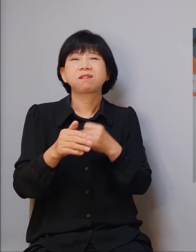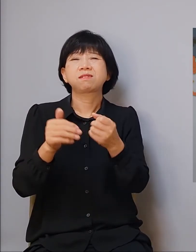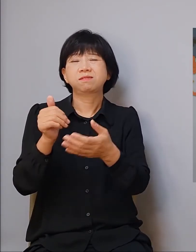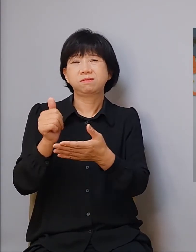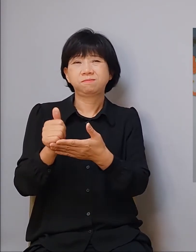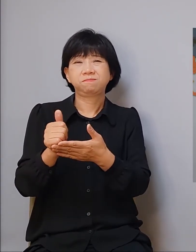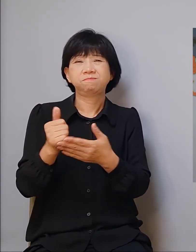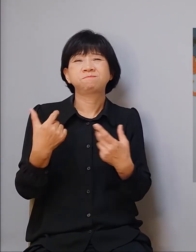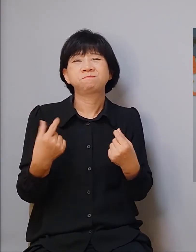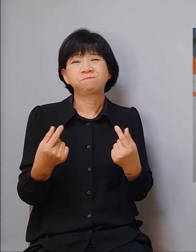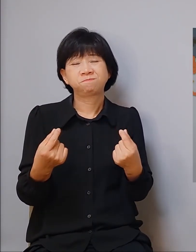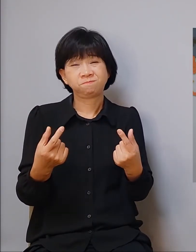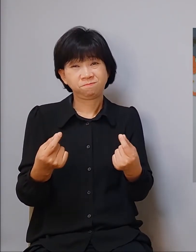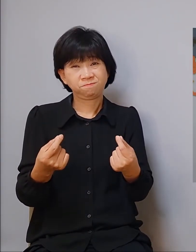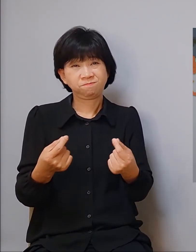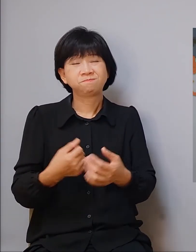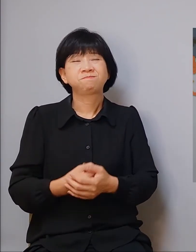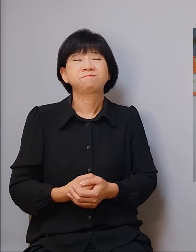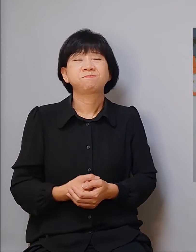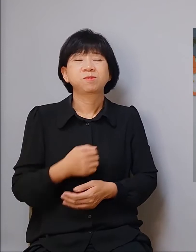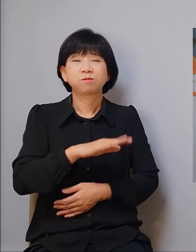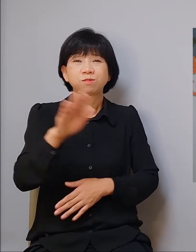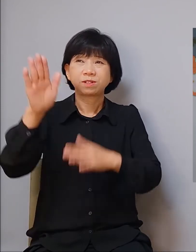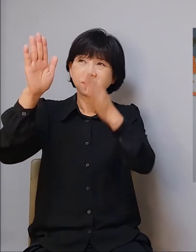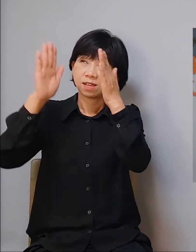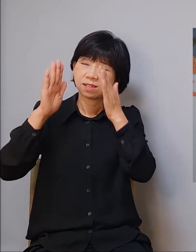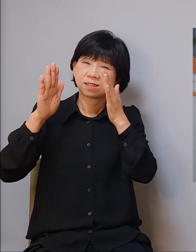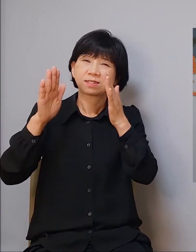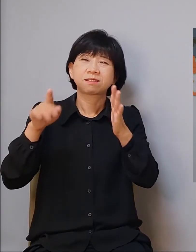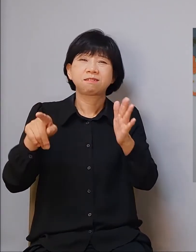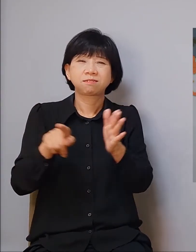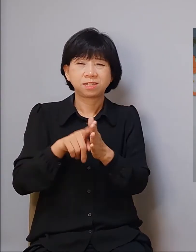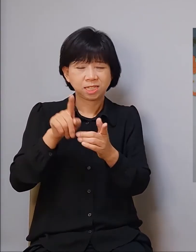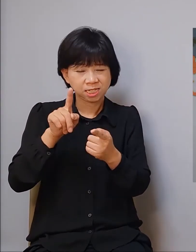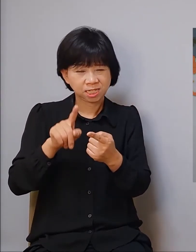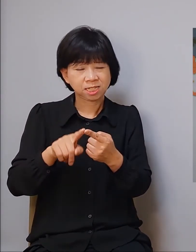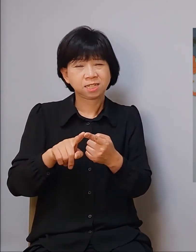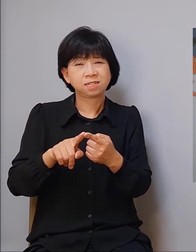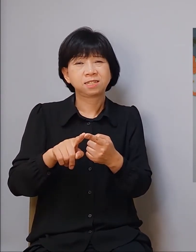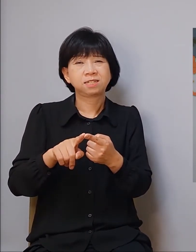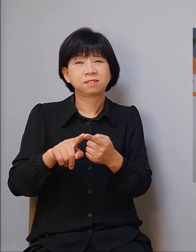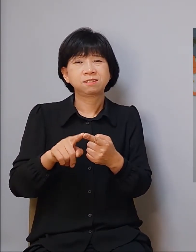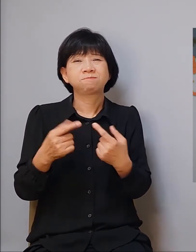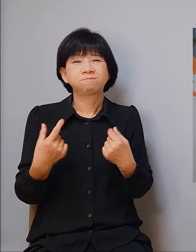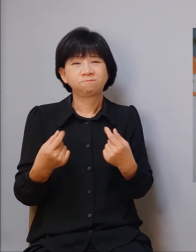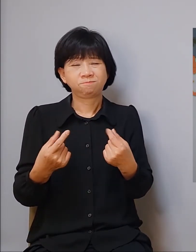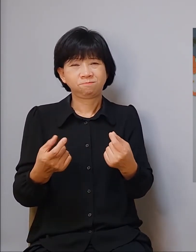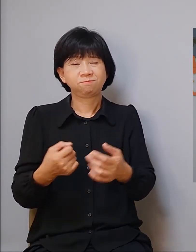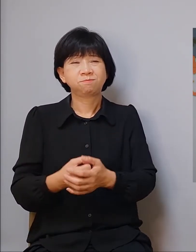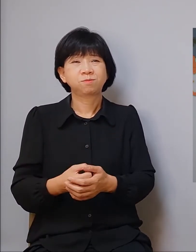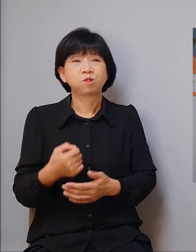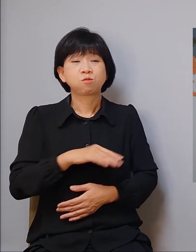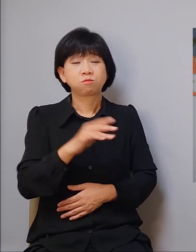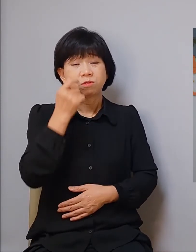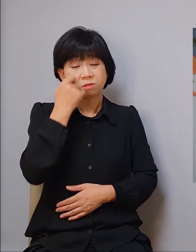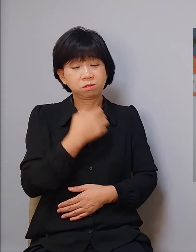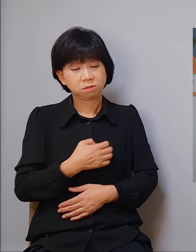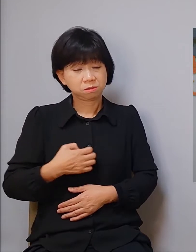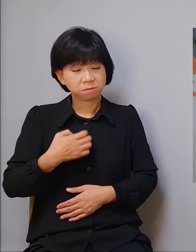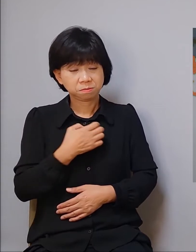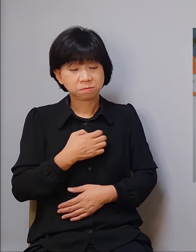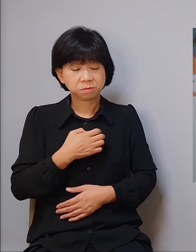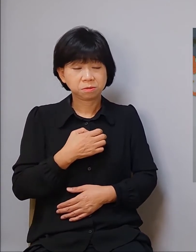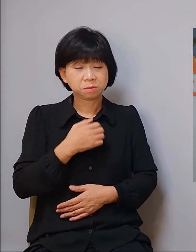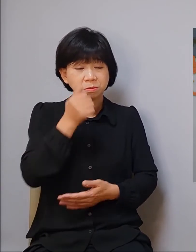여전히 우리를 향해서 신실하십니다. 우리의 슬픔과 죄를 기쁨의